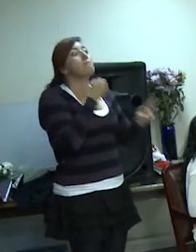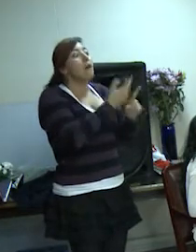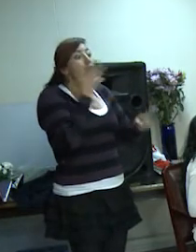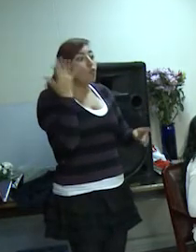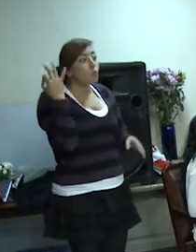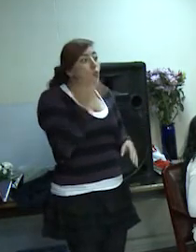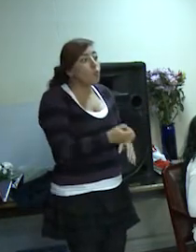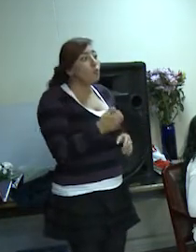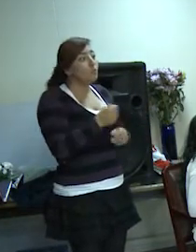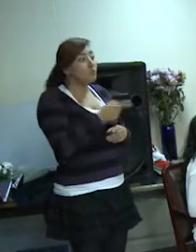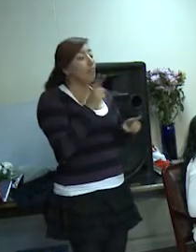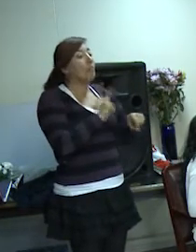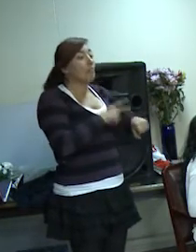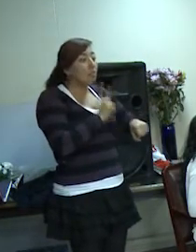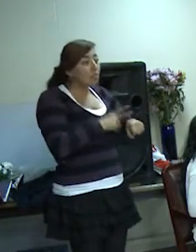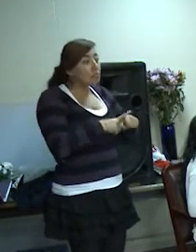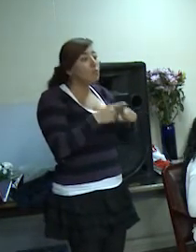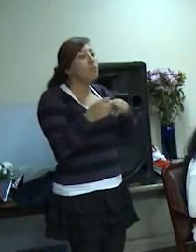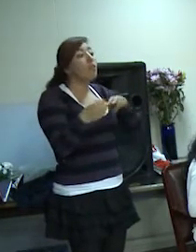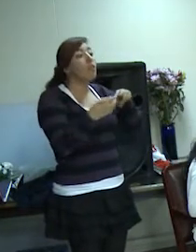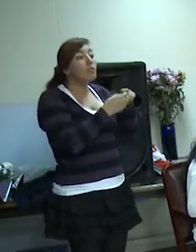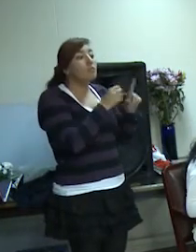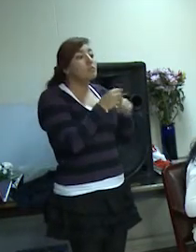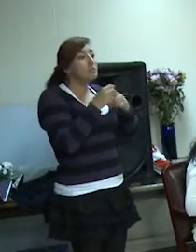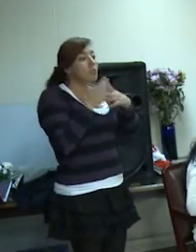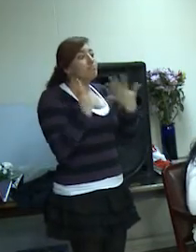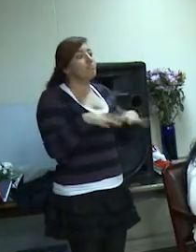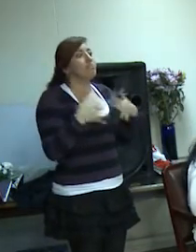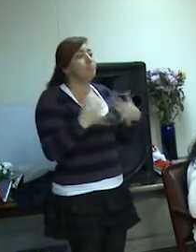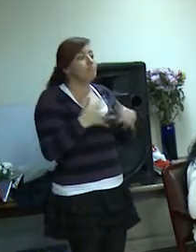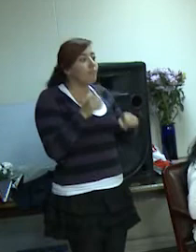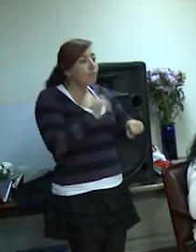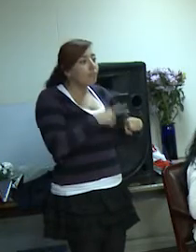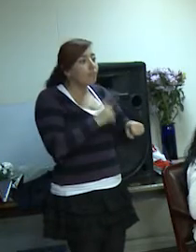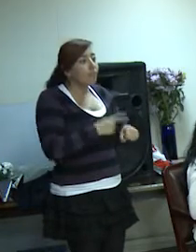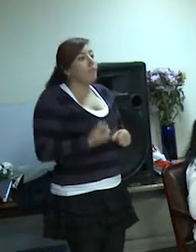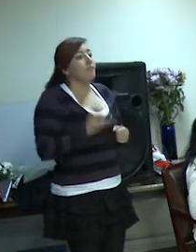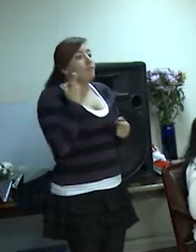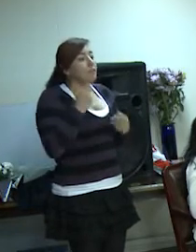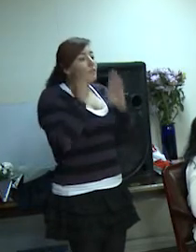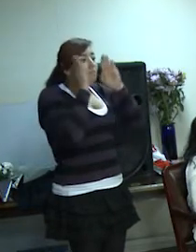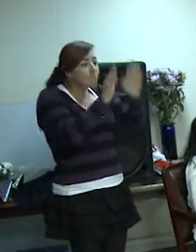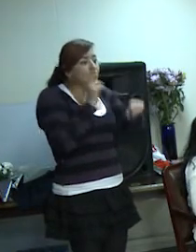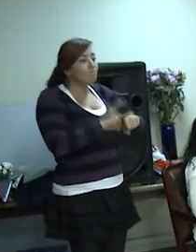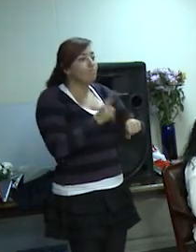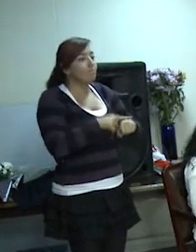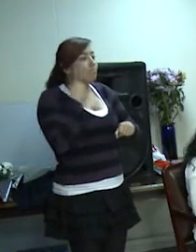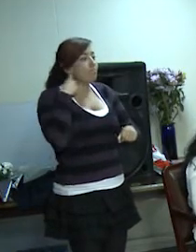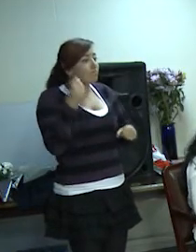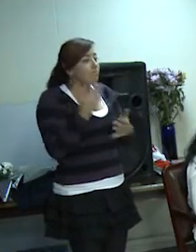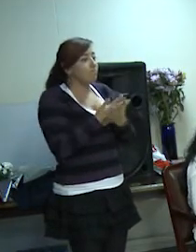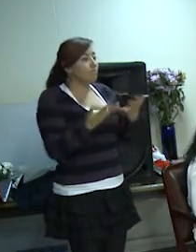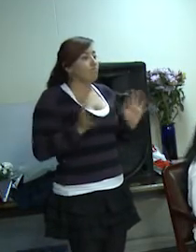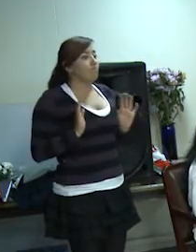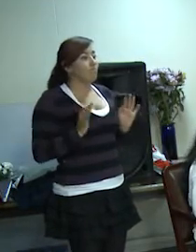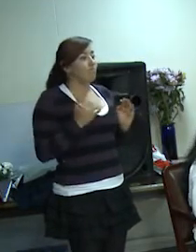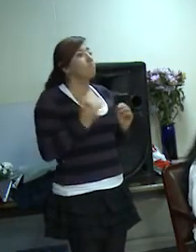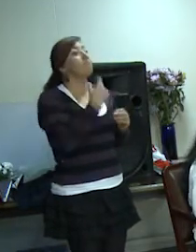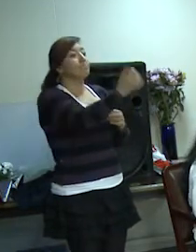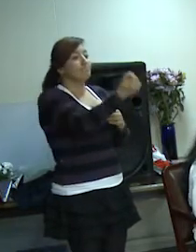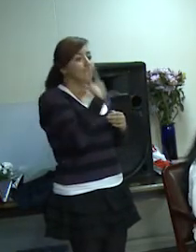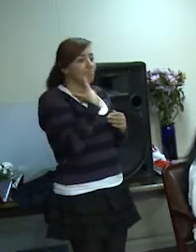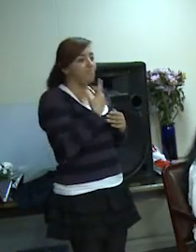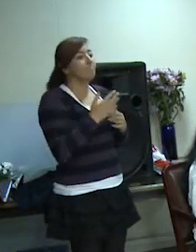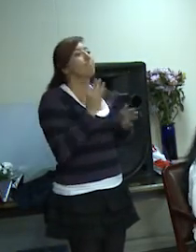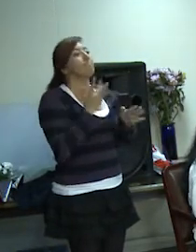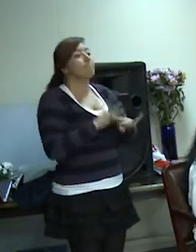que nos va a ocupar tiempo, porque no le hemos dado el suficiente tiempo a eso, no le hemos dedicado. Y pues hoy ya nos preguntaron, entonces